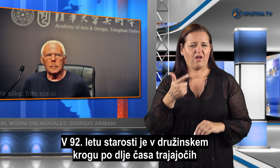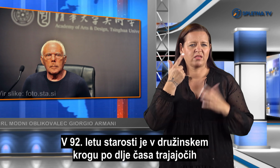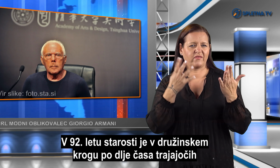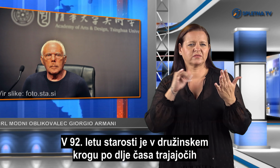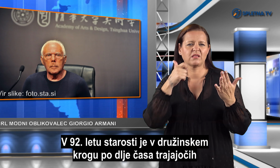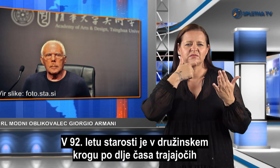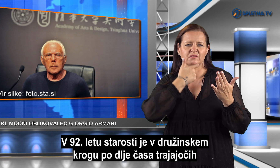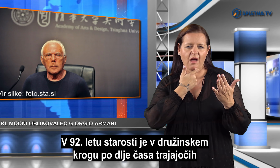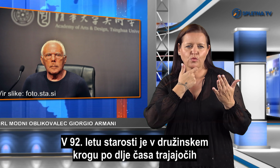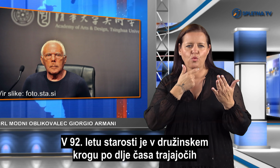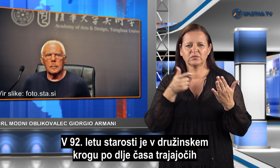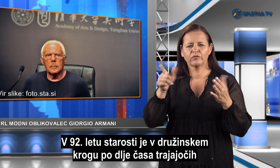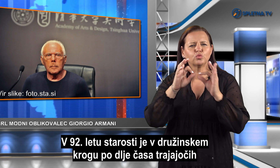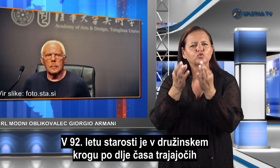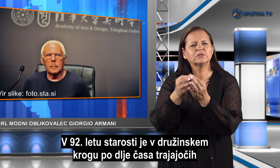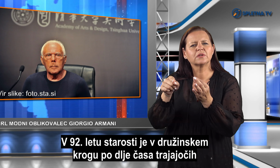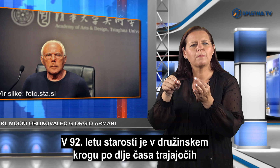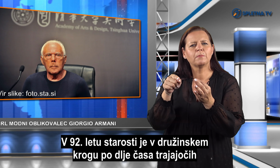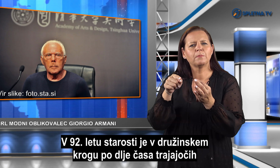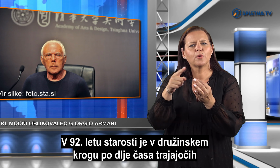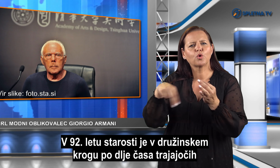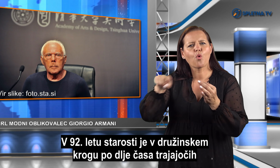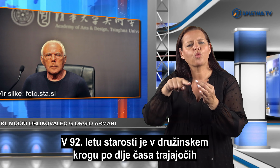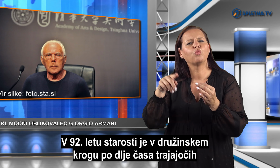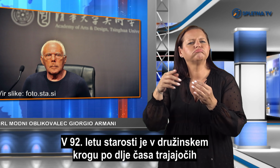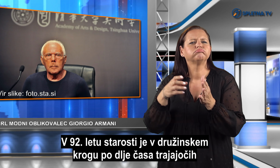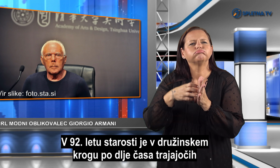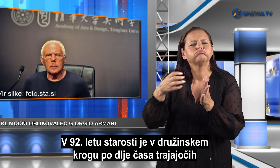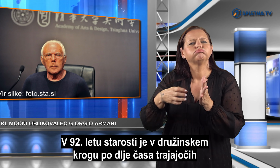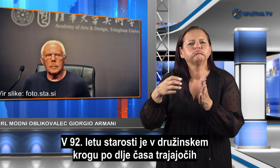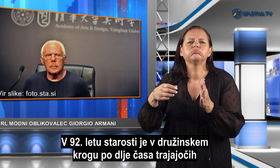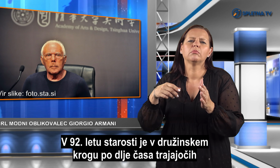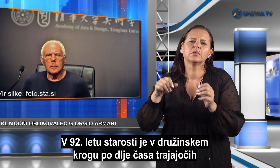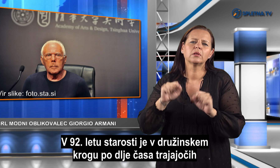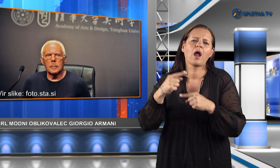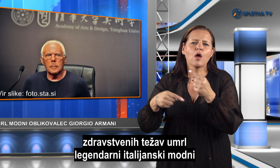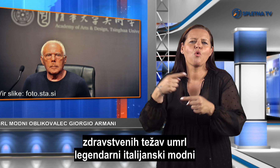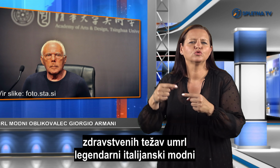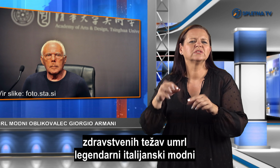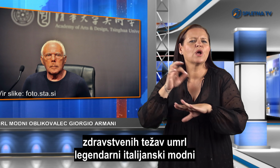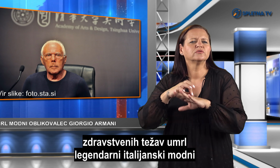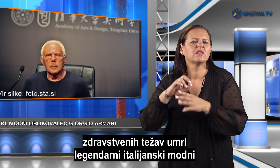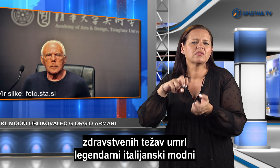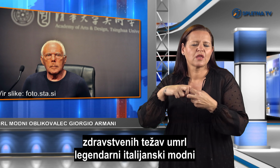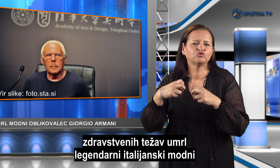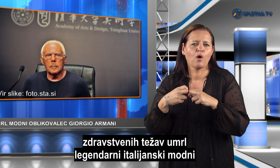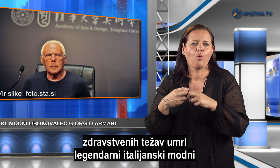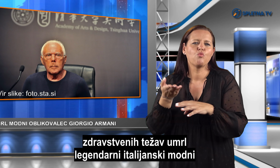V 92. letu starosti je v družinskem krogu po dlje časa trajajočih zdravstvenih težavah